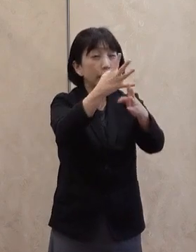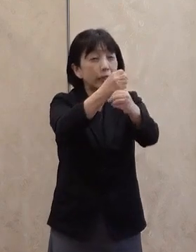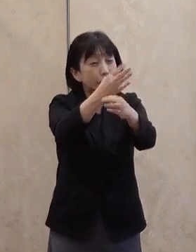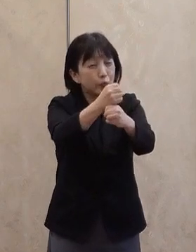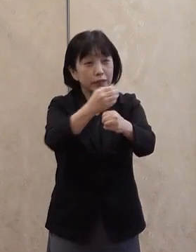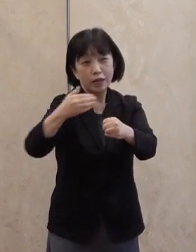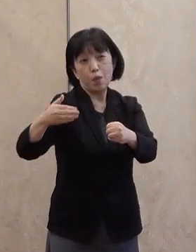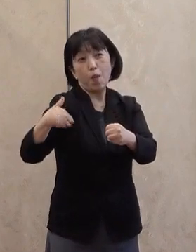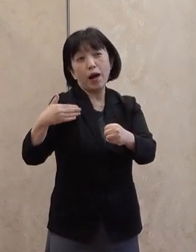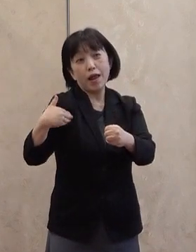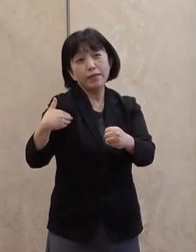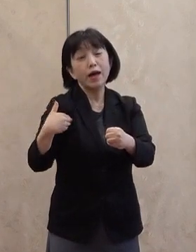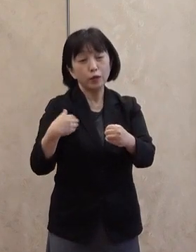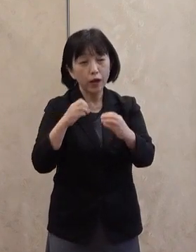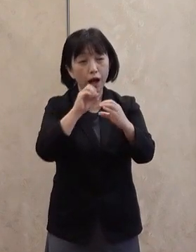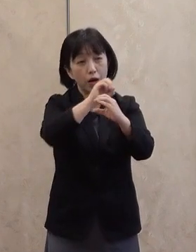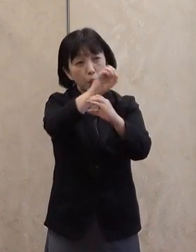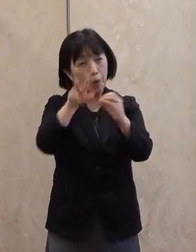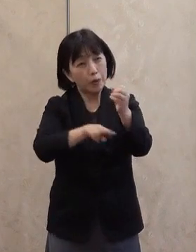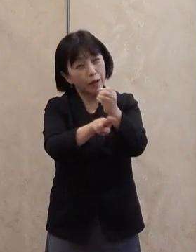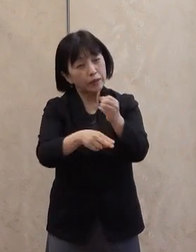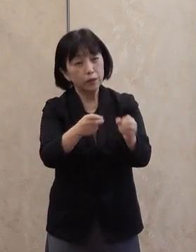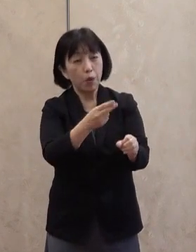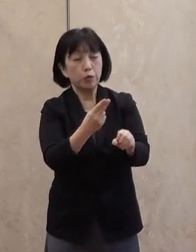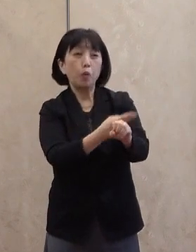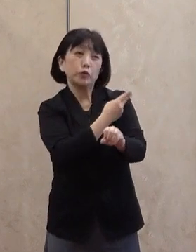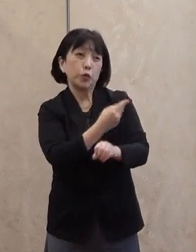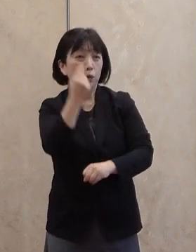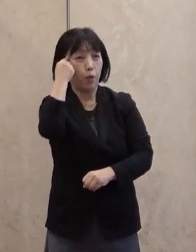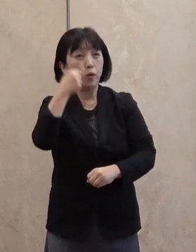の特徴だと思っています。ですので